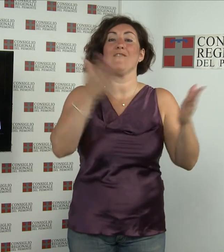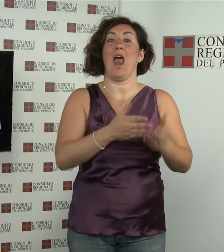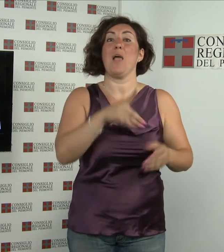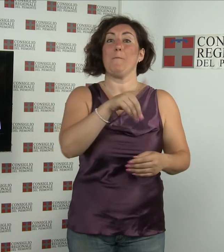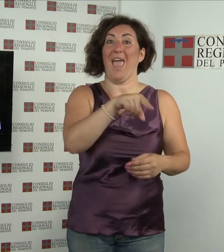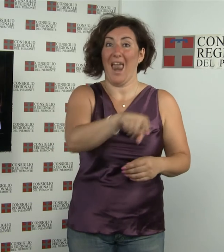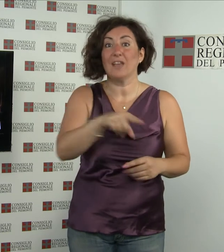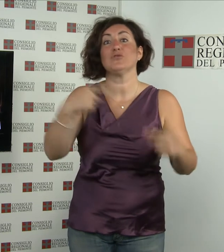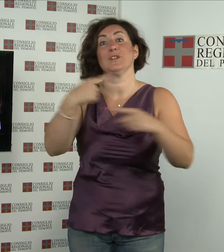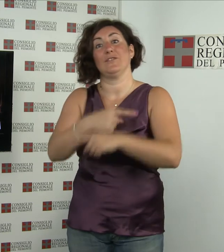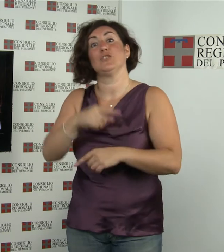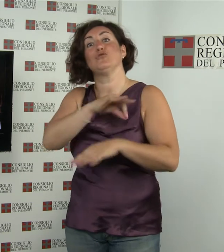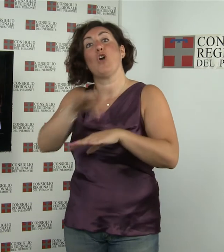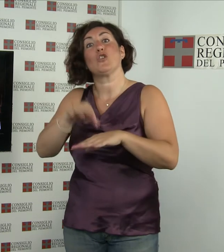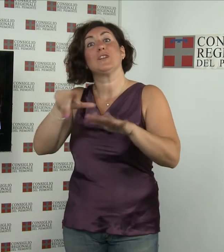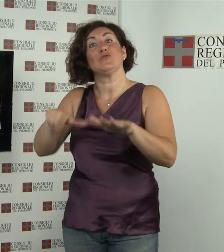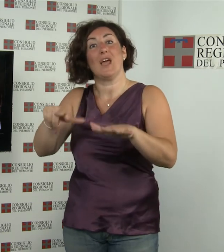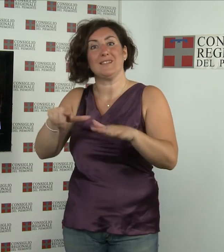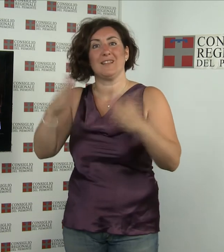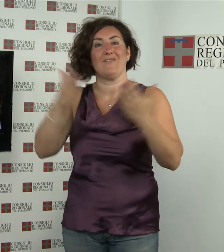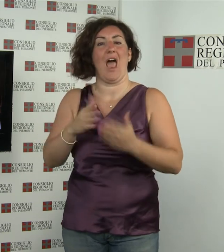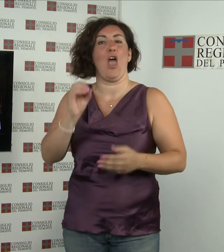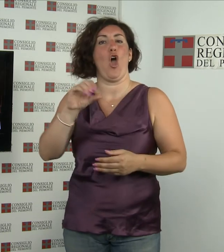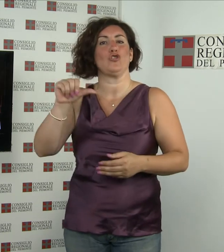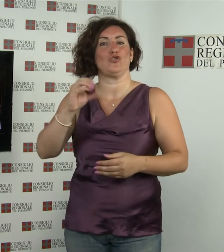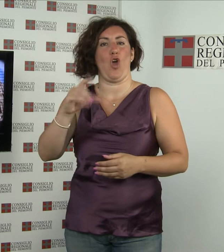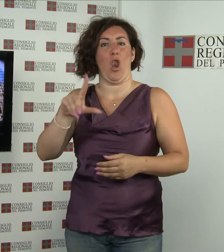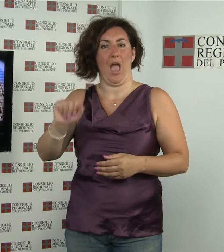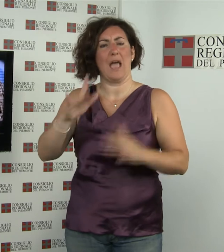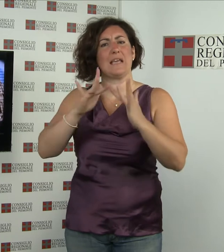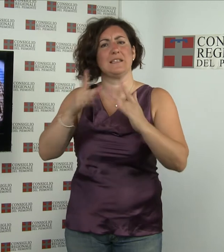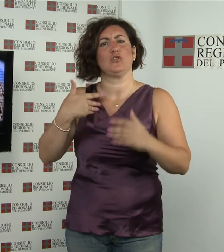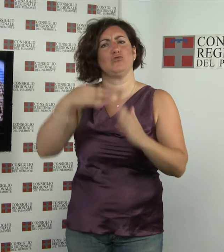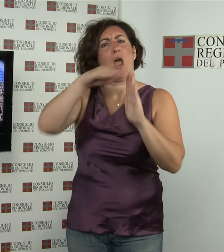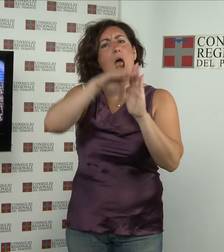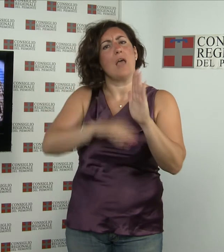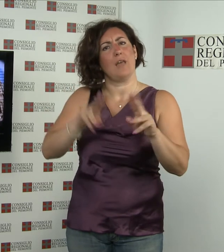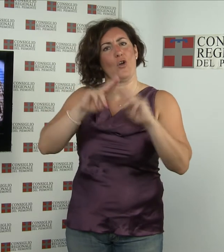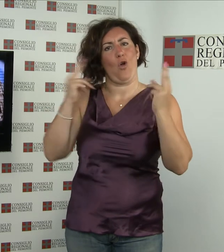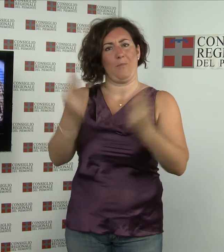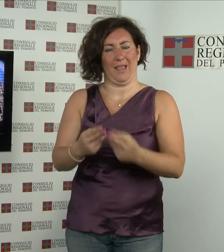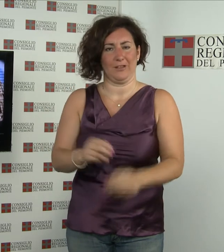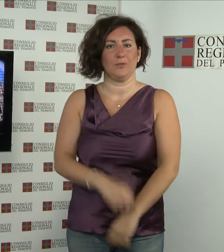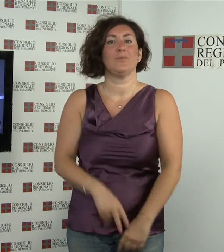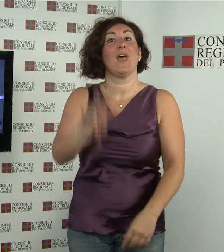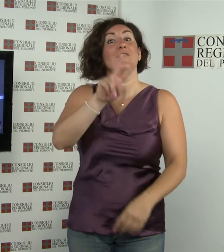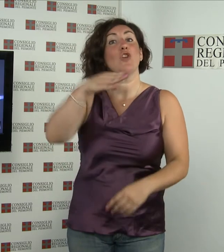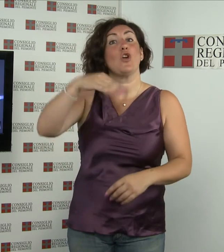formazza in val d'ossola sul sito il calendario completo vittorio marchis torinese fotografo è dedicato a vittorio